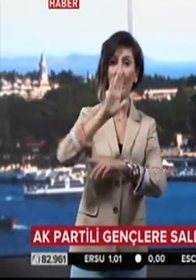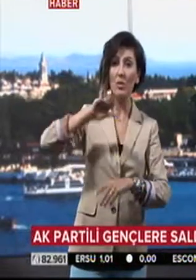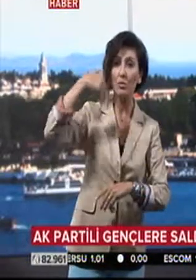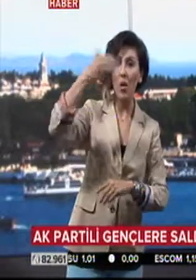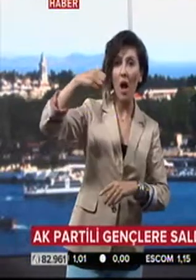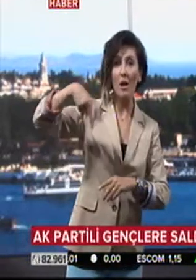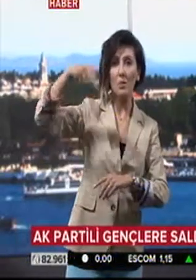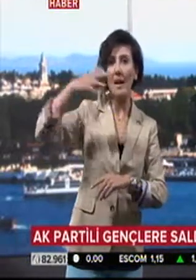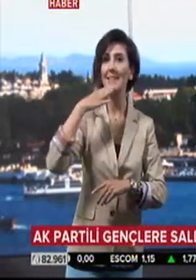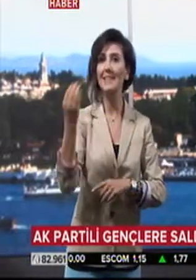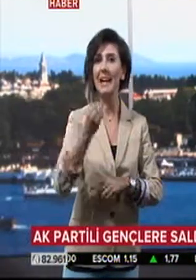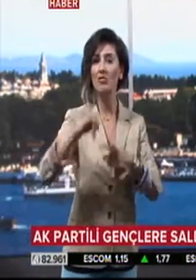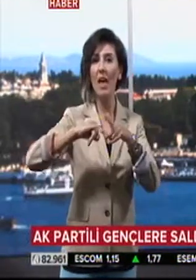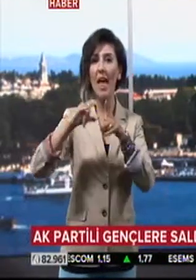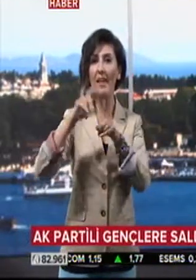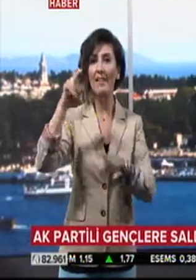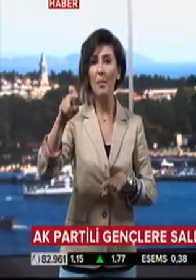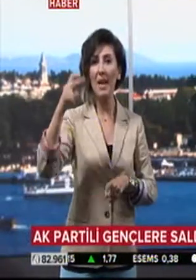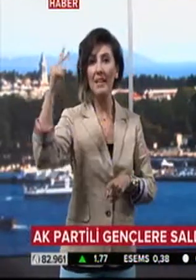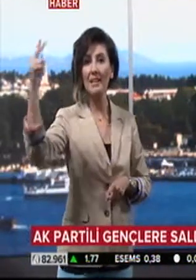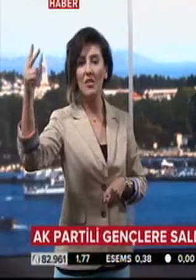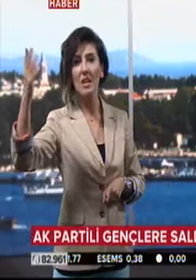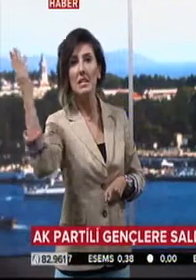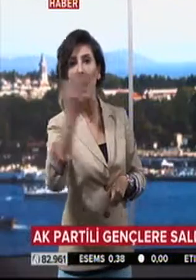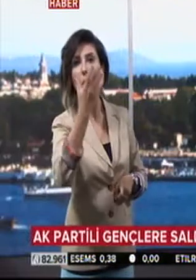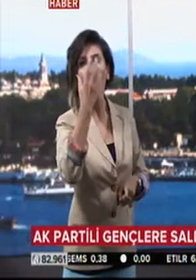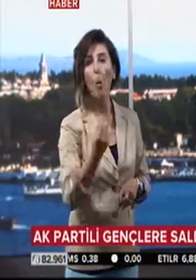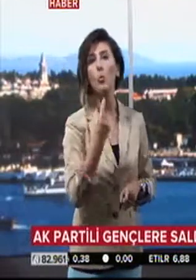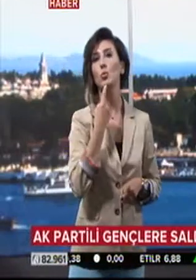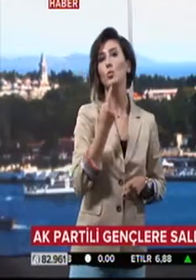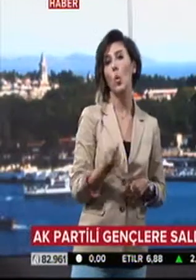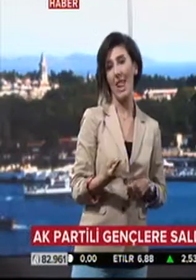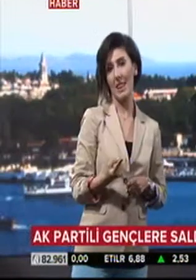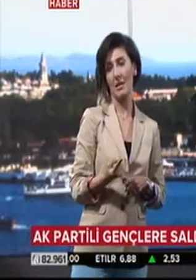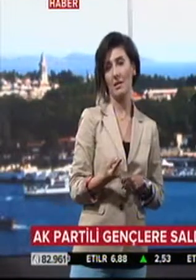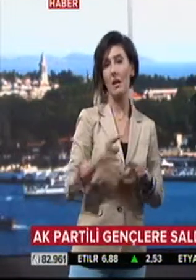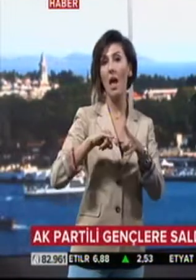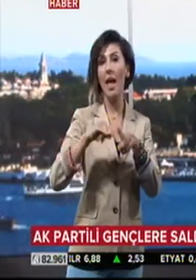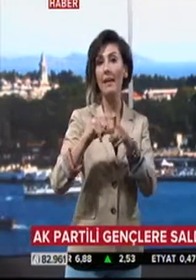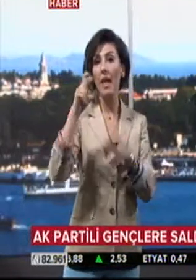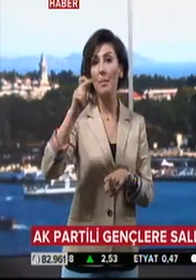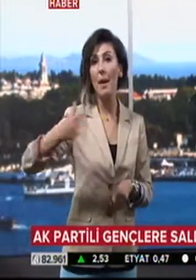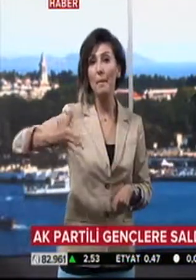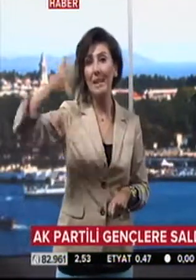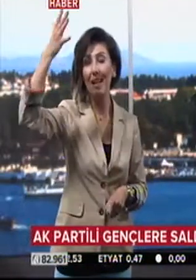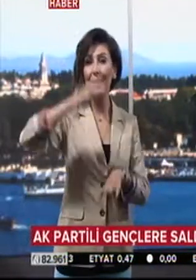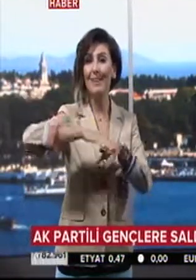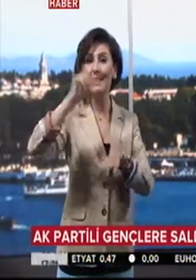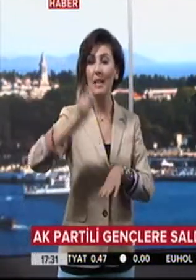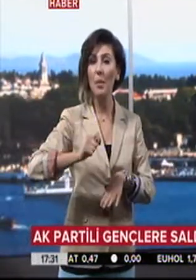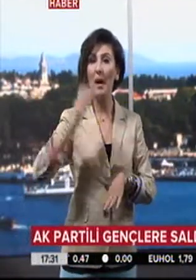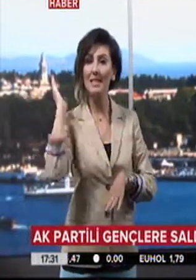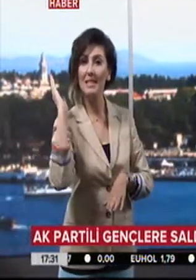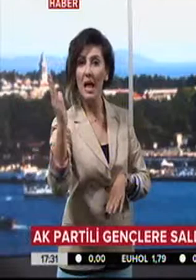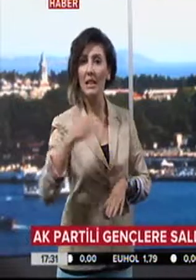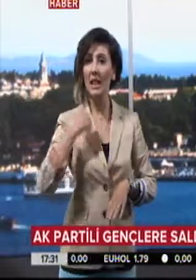AK Partili gençlere HDP'liler tarafından saldırı olduğunu söyledi. HDP binalarına yapılan